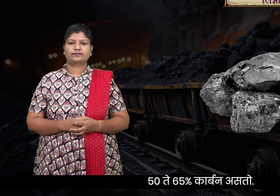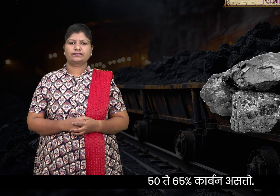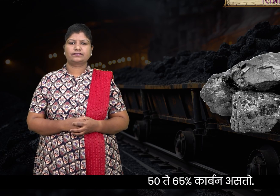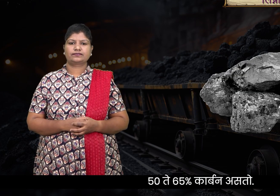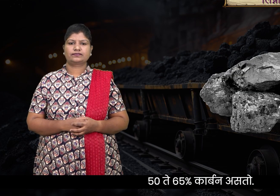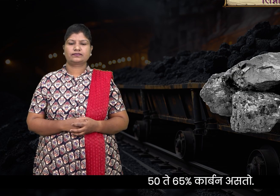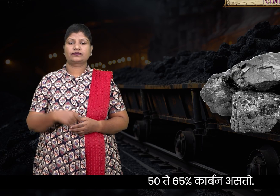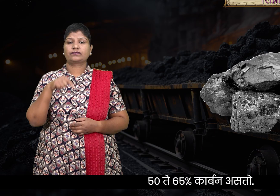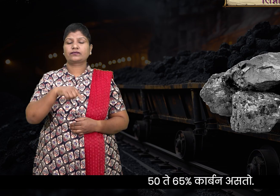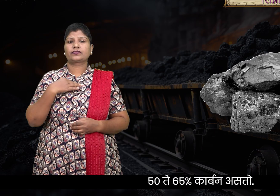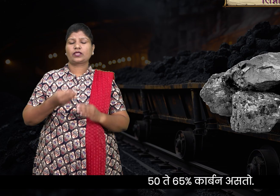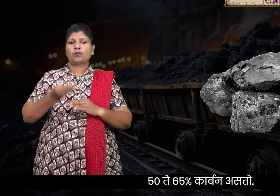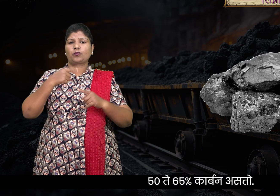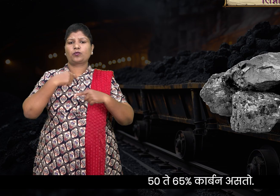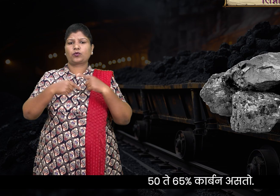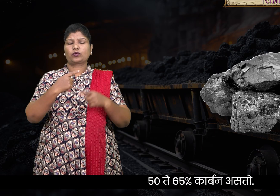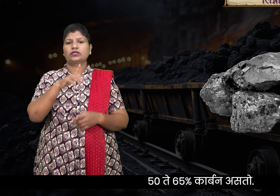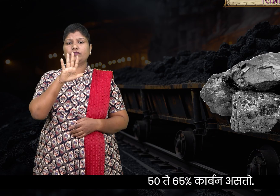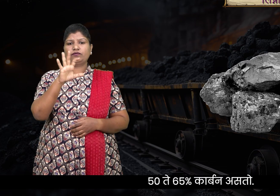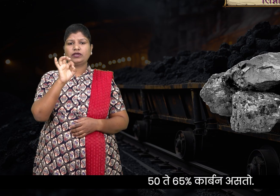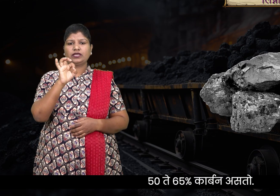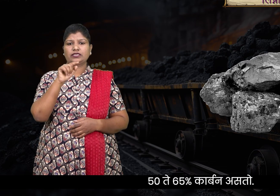ते 65% कार्बन असतो.